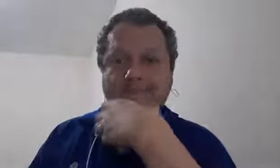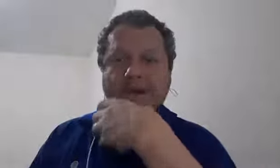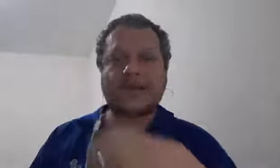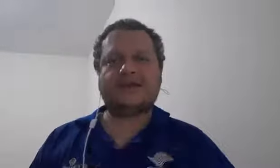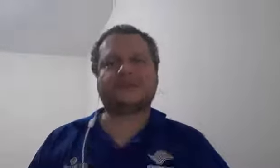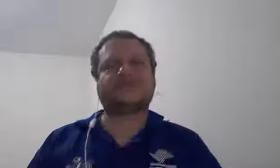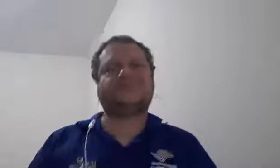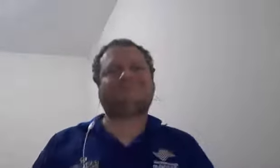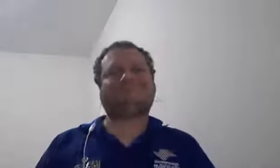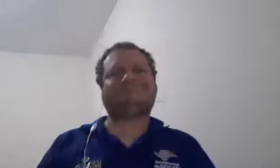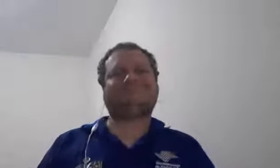Paraíso.